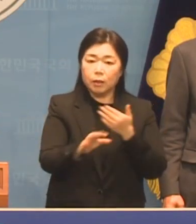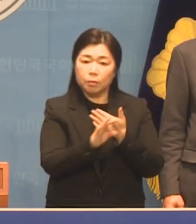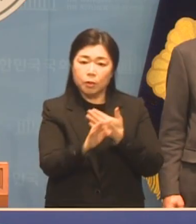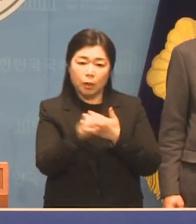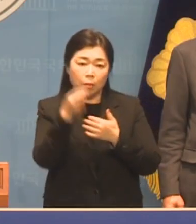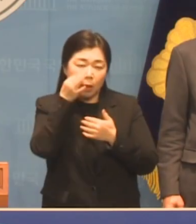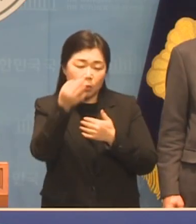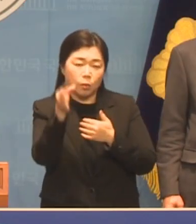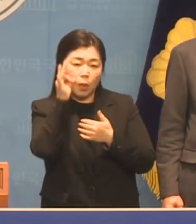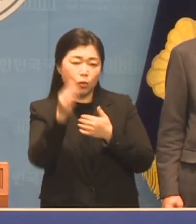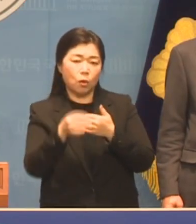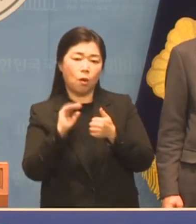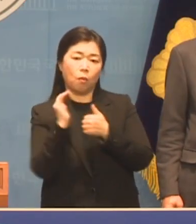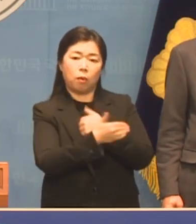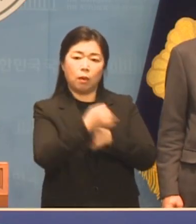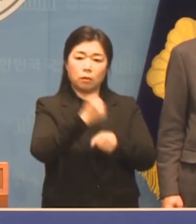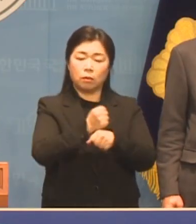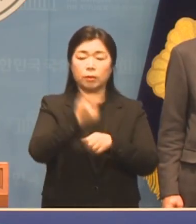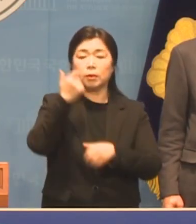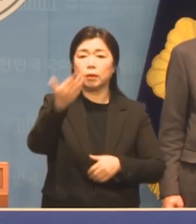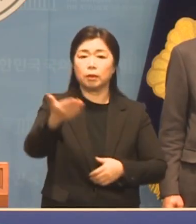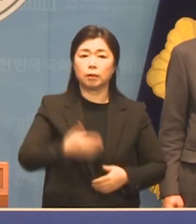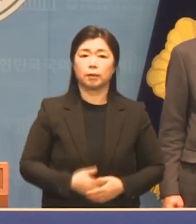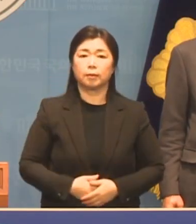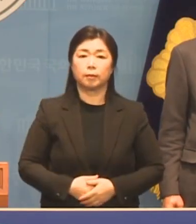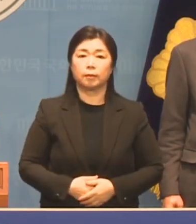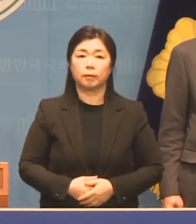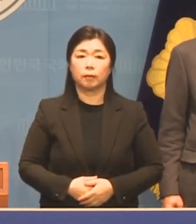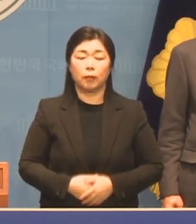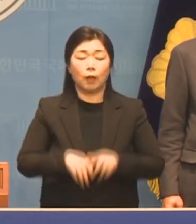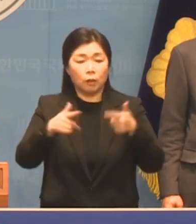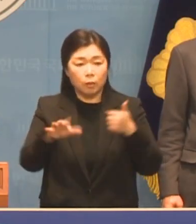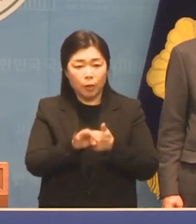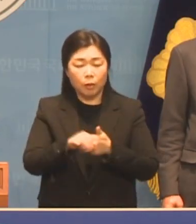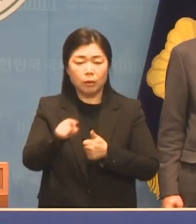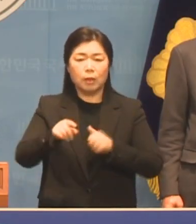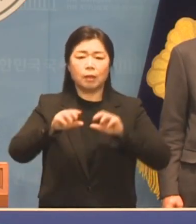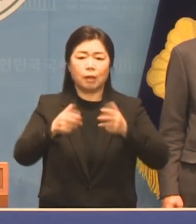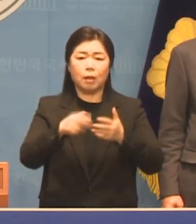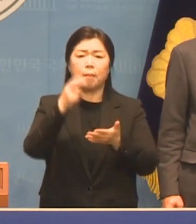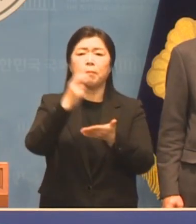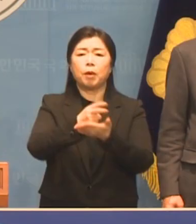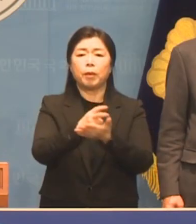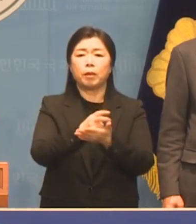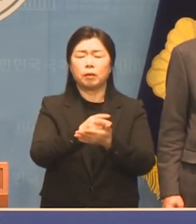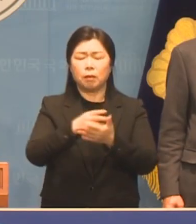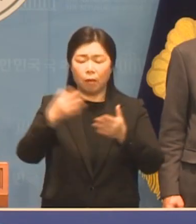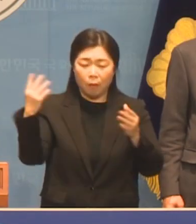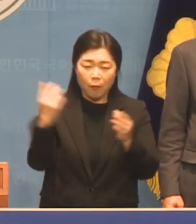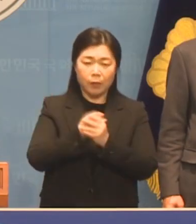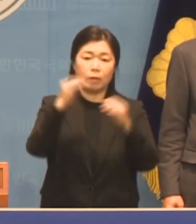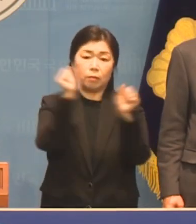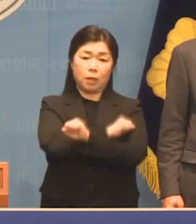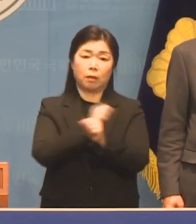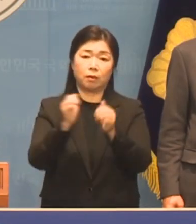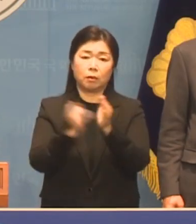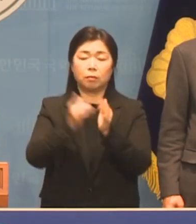뒤를 봐주고 있는 겁니까? 아니면 이 나라의 법이 무너진